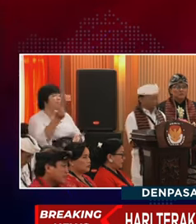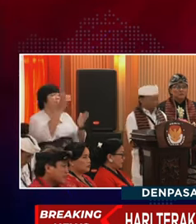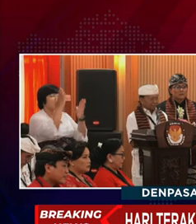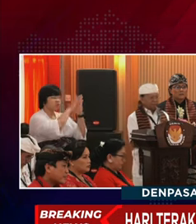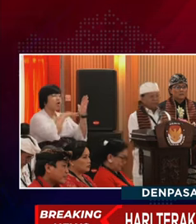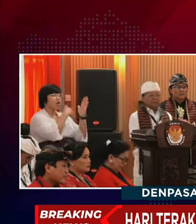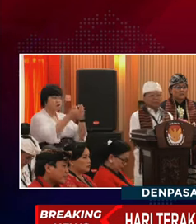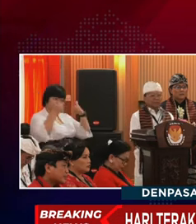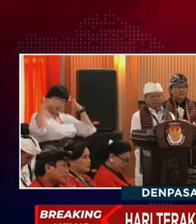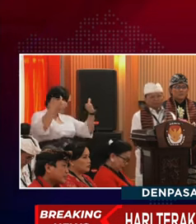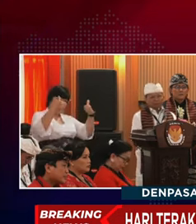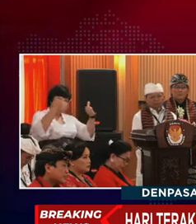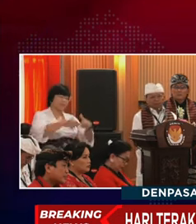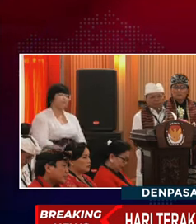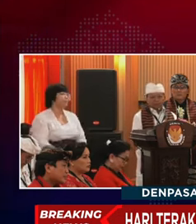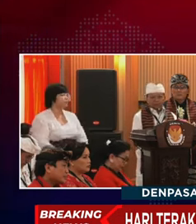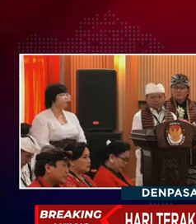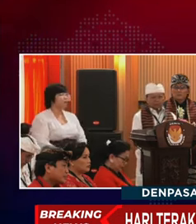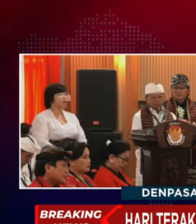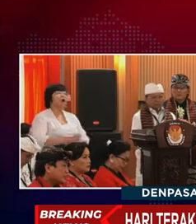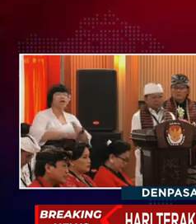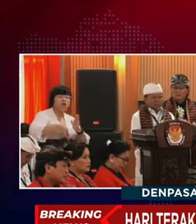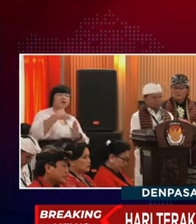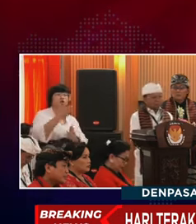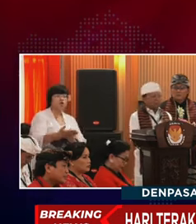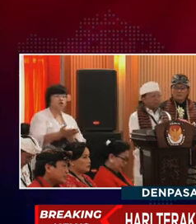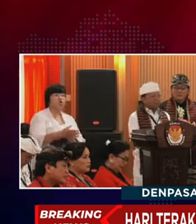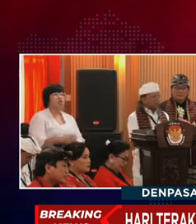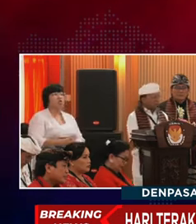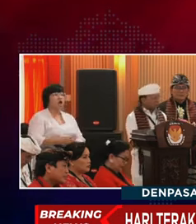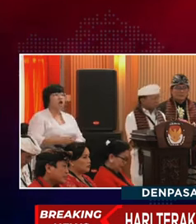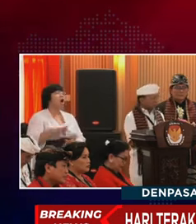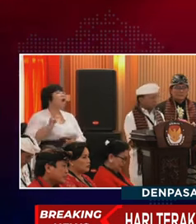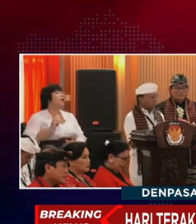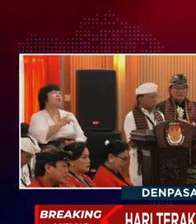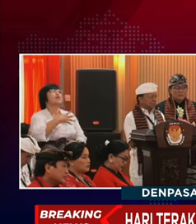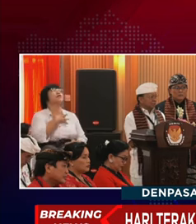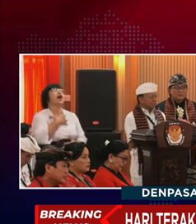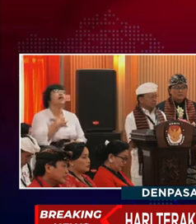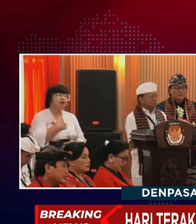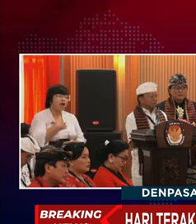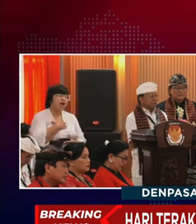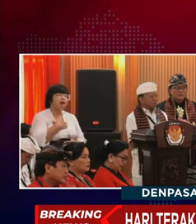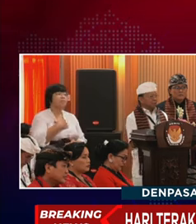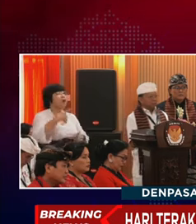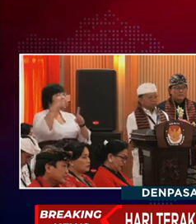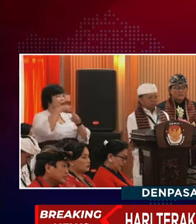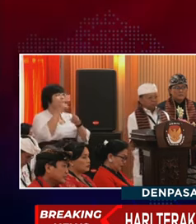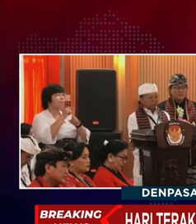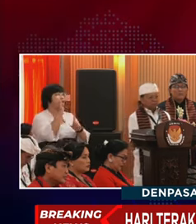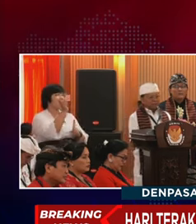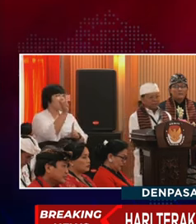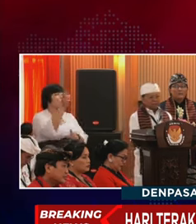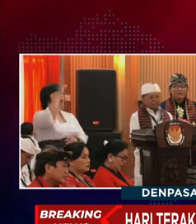setelah keluarnya Keputusan Mahkamah Konstitusi yang kemudian membuka peluang bagi partai-partai politik mengajukan calon-calonnya tidak